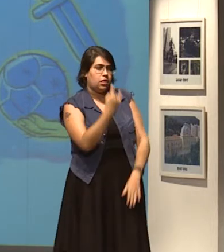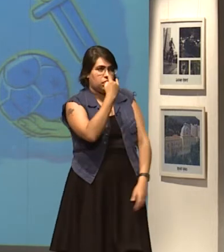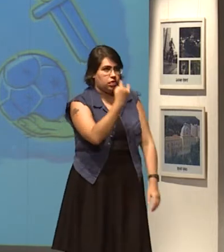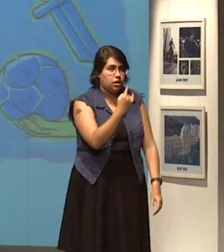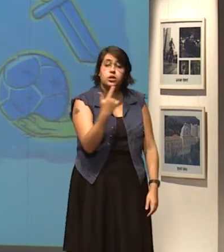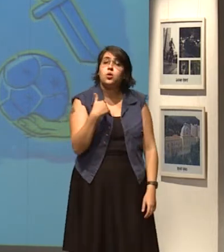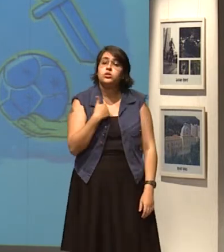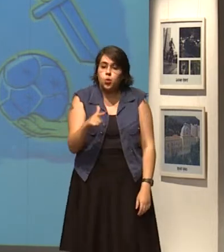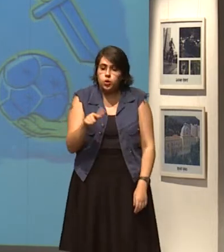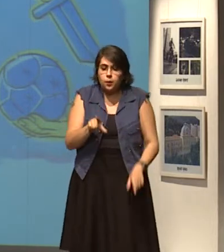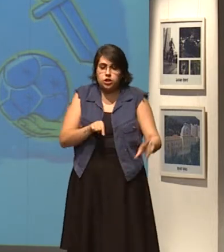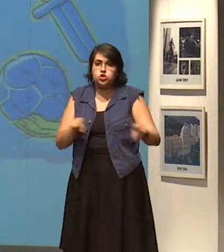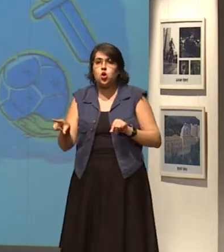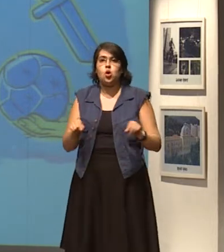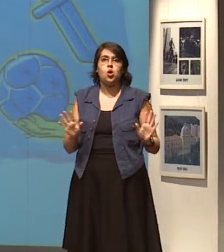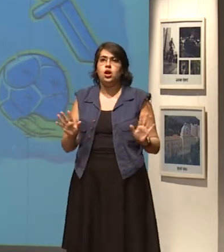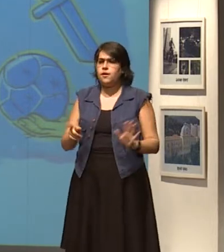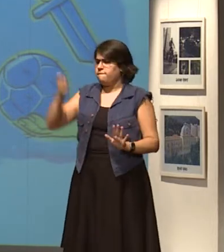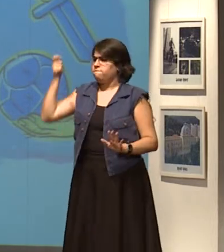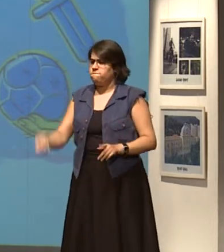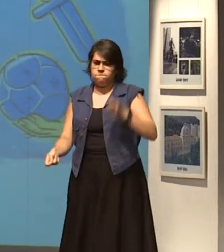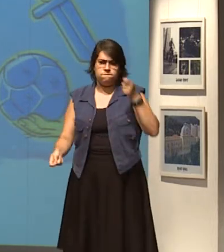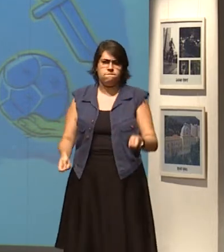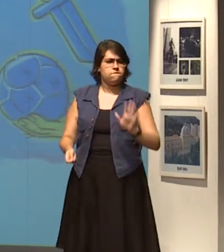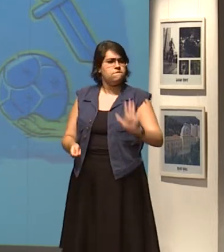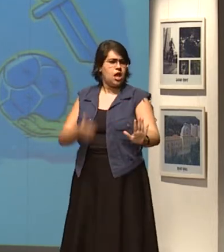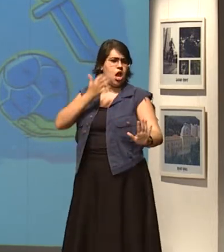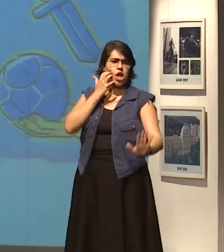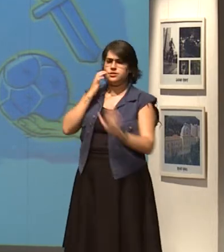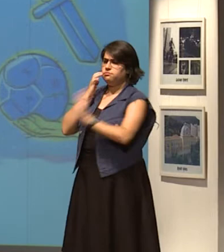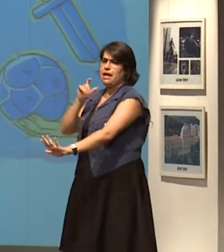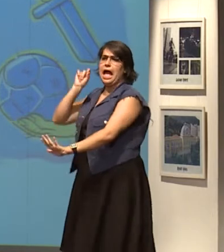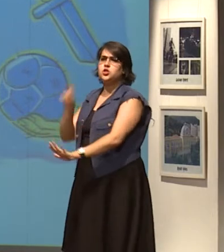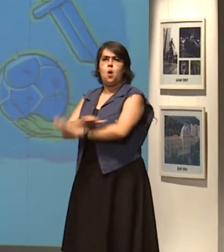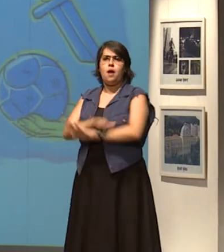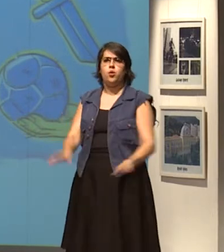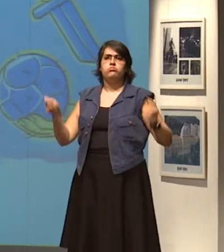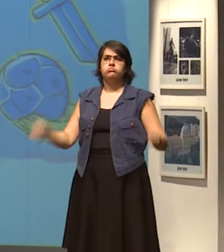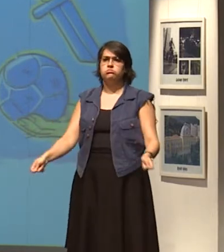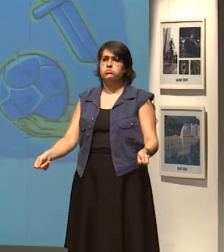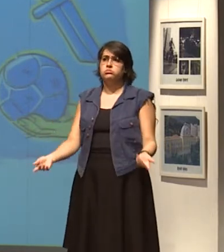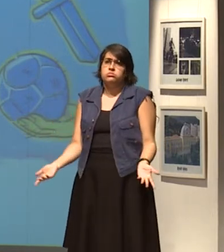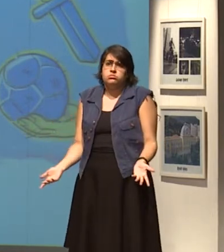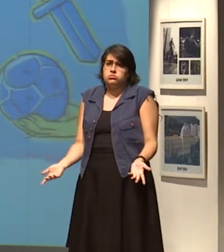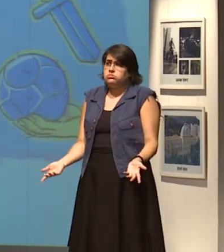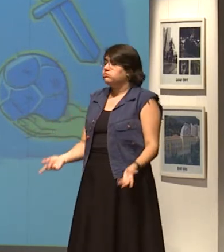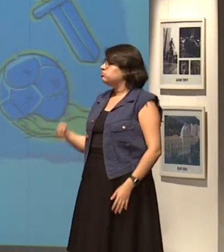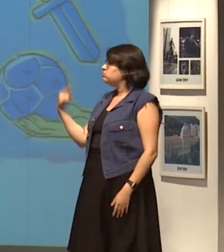assim, desse jeito, e menino é desse jeito. A criança não tem direito à escolha. Isso já foi imposto a ela desde criança. Isso